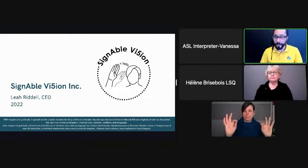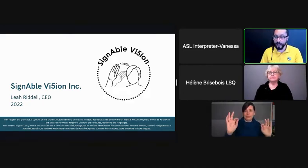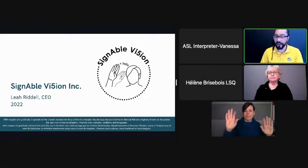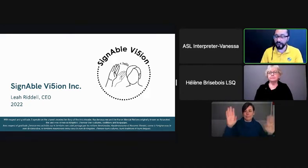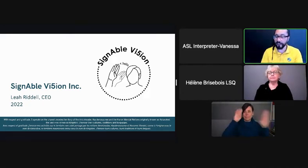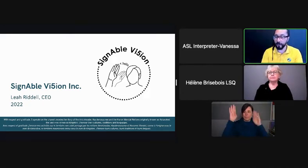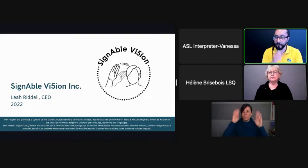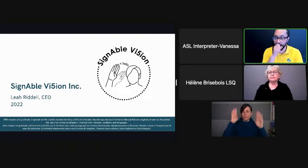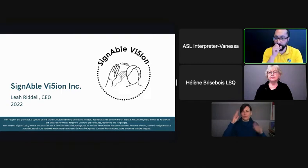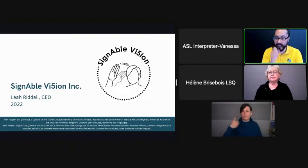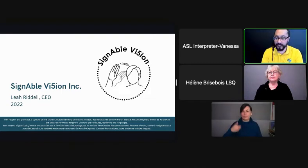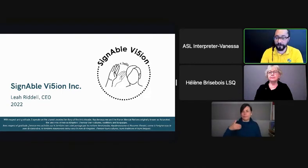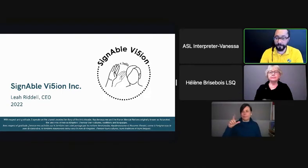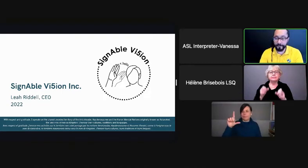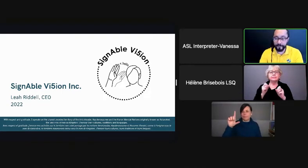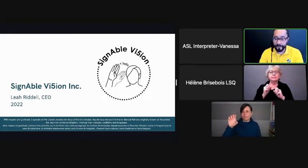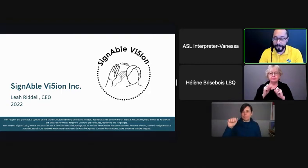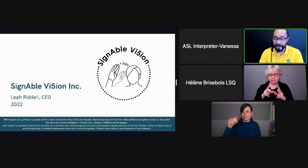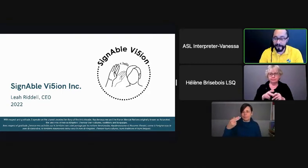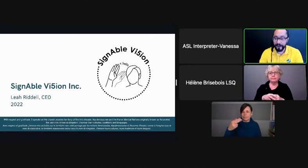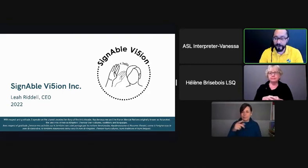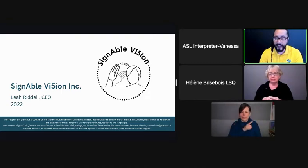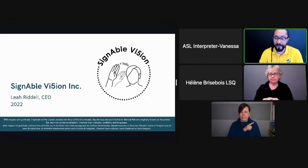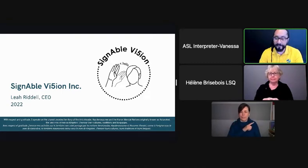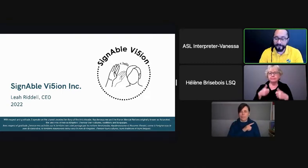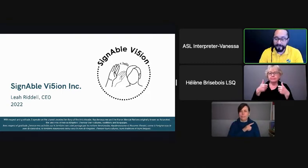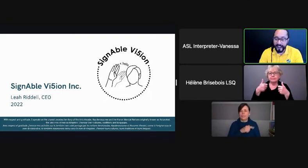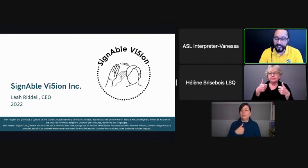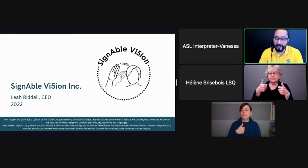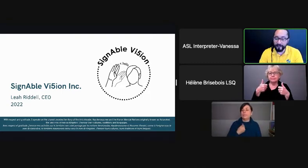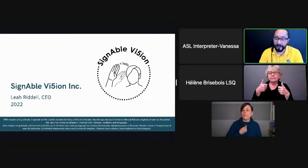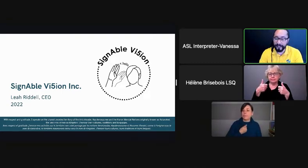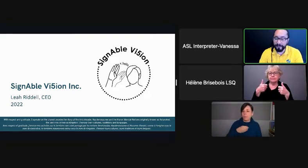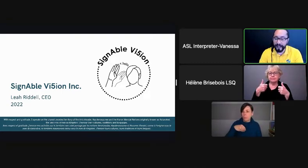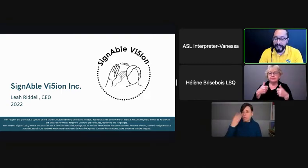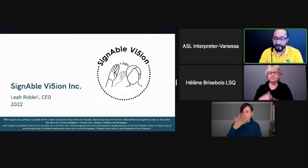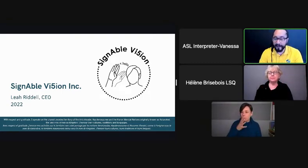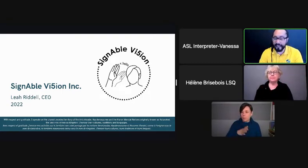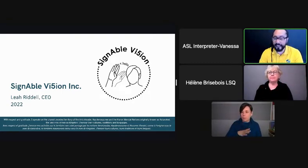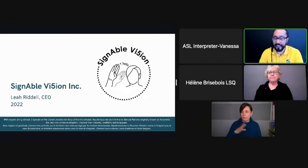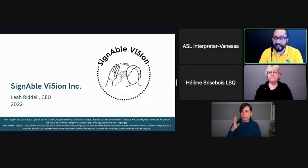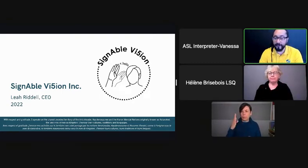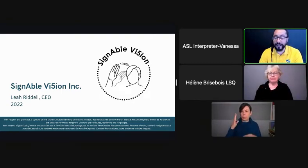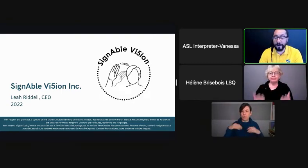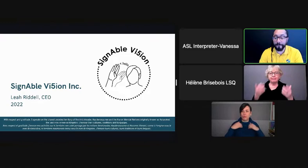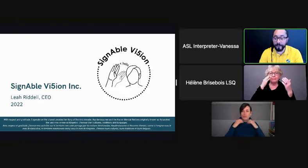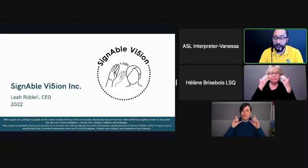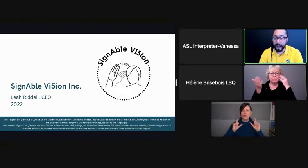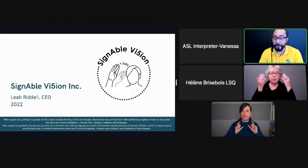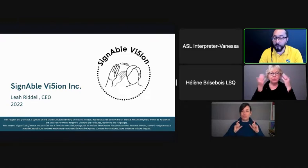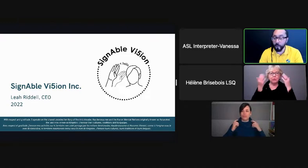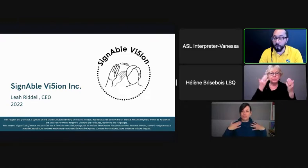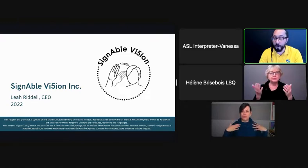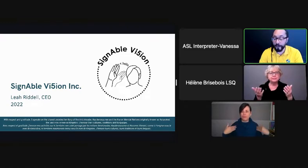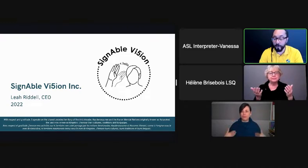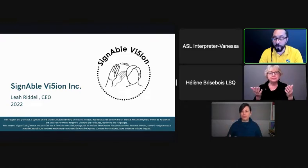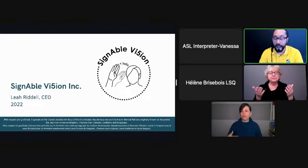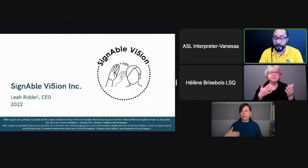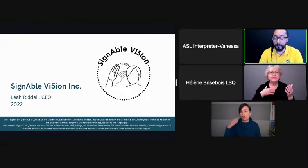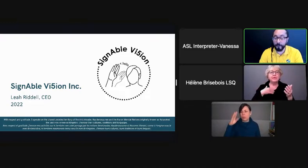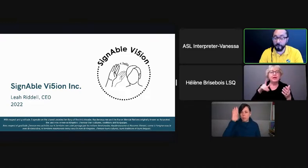OK, est-ce que les interprètes sont prêts? Bonjour à tous. Je m'appelle